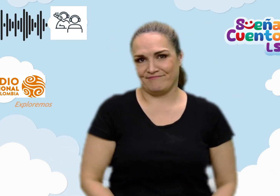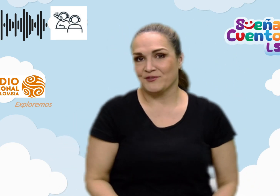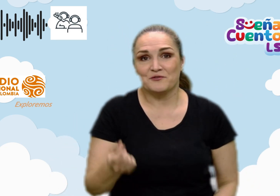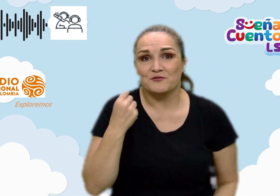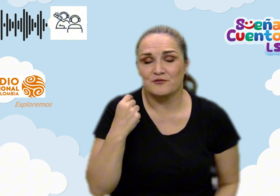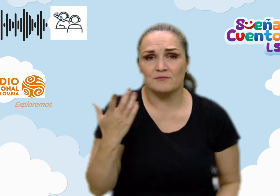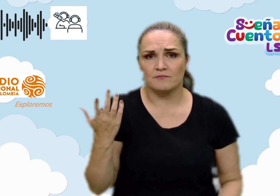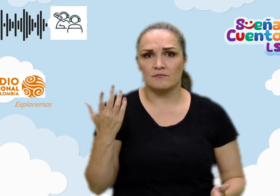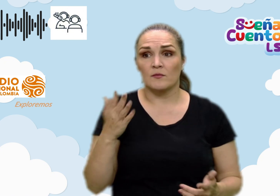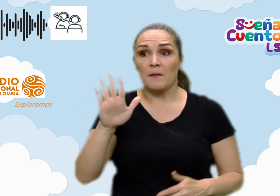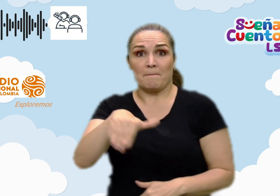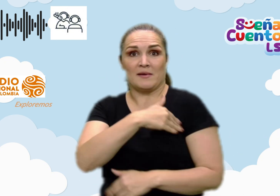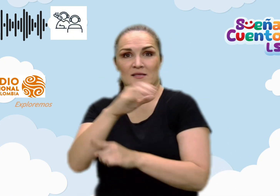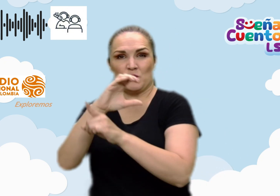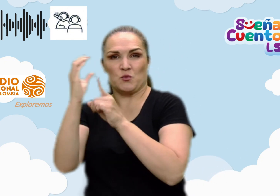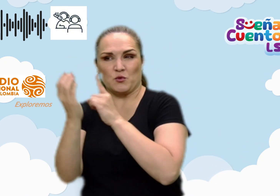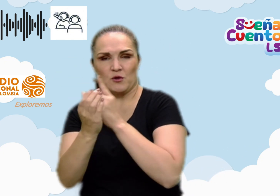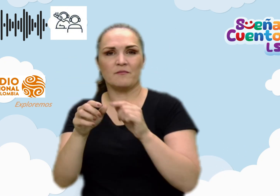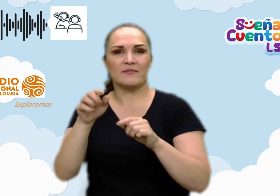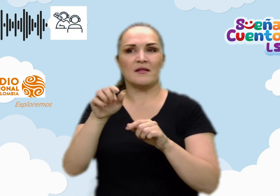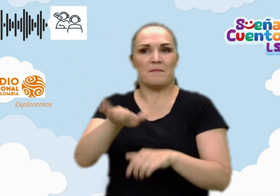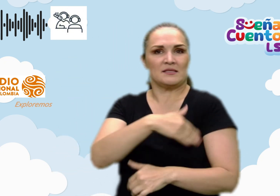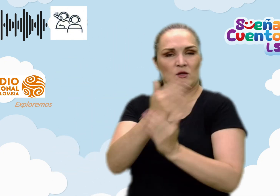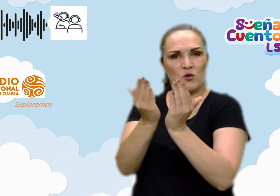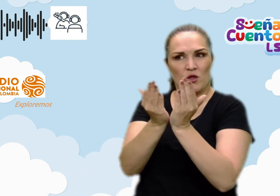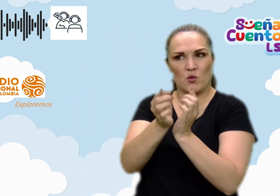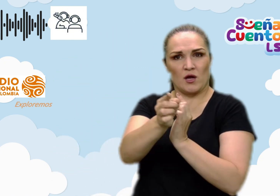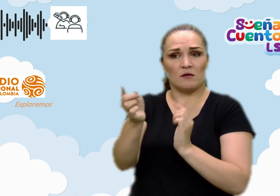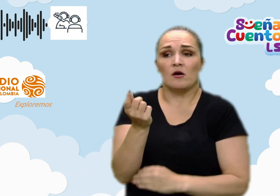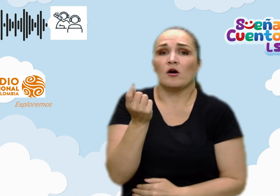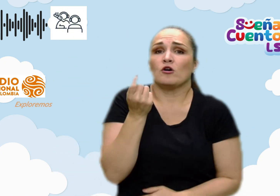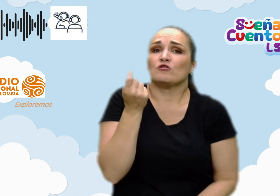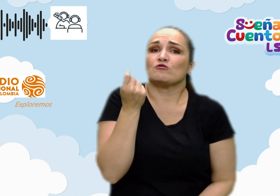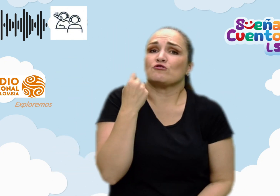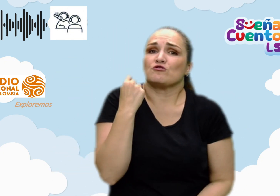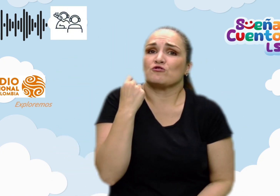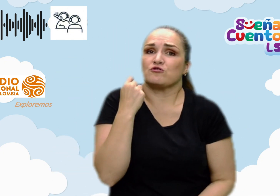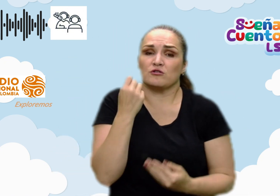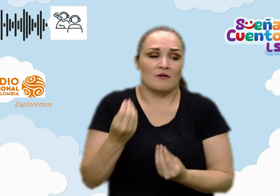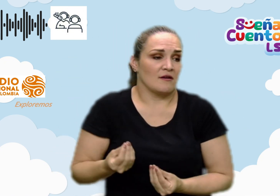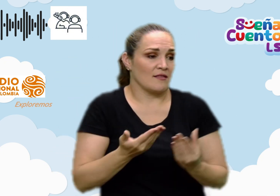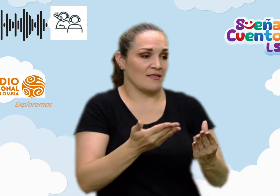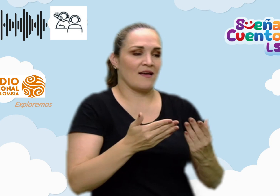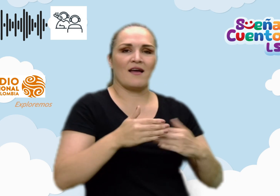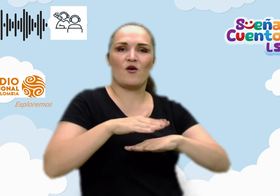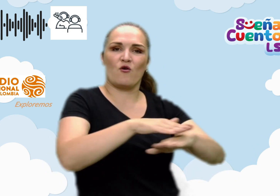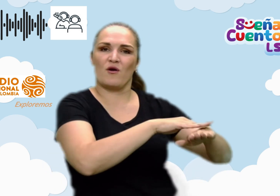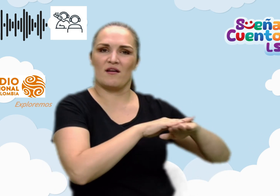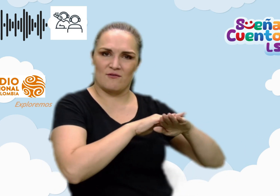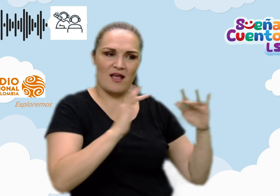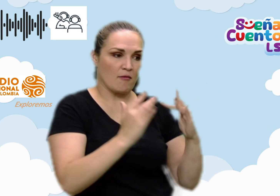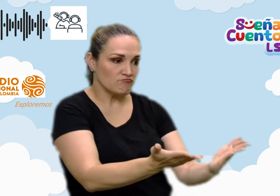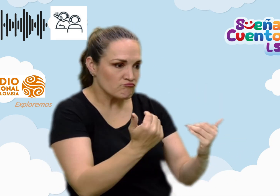pero hace poco. No más las propuestas del Ministerio de Cultura, del Ministerio de Educación, hasta hace poco realmente abren